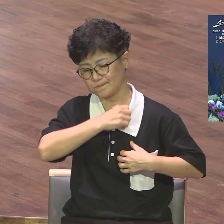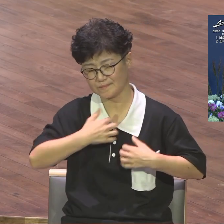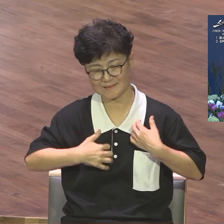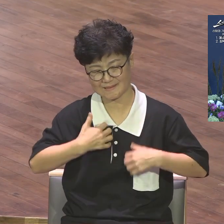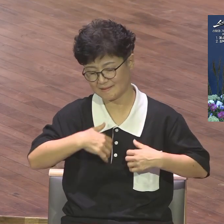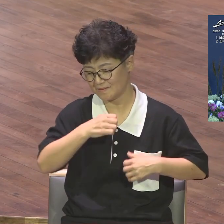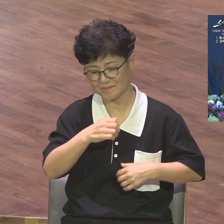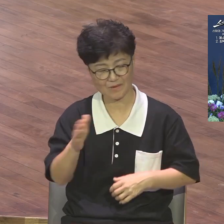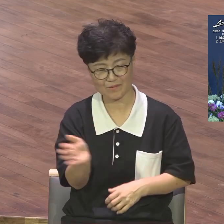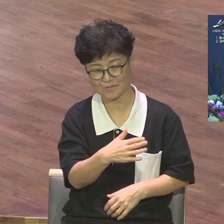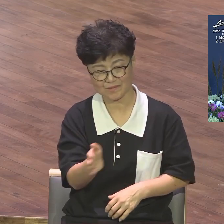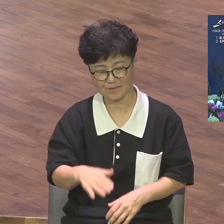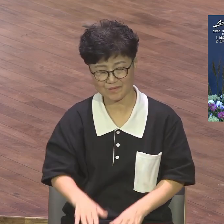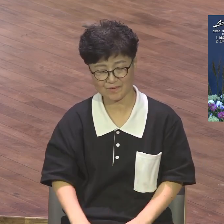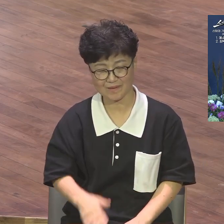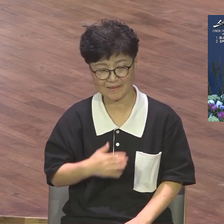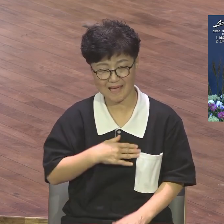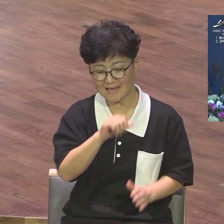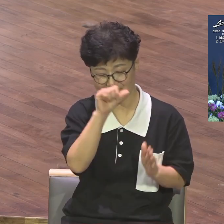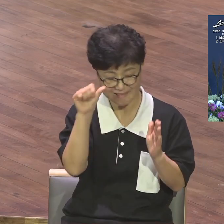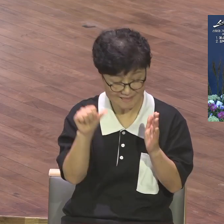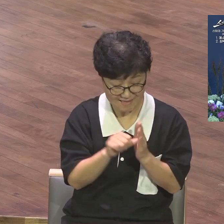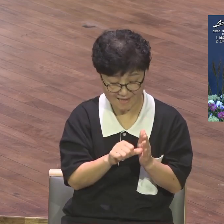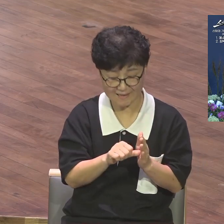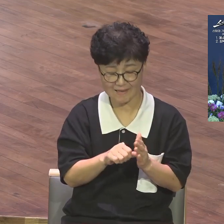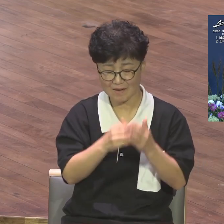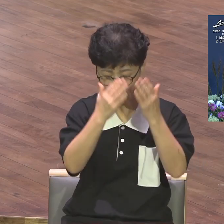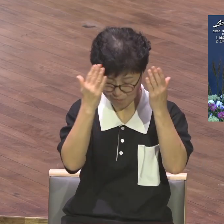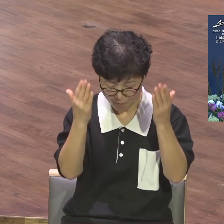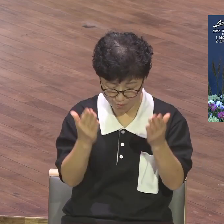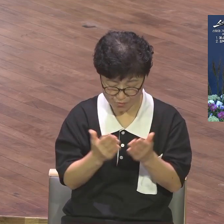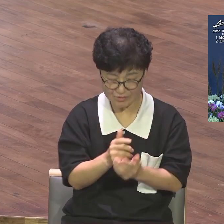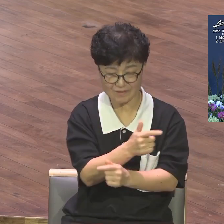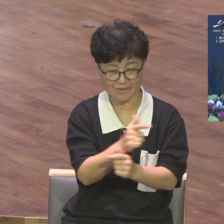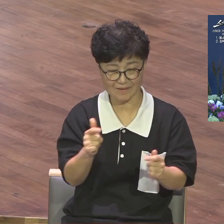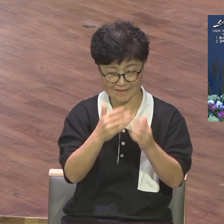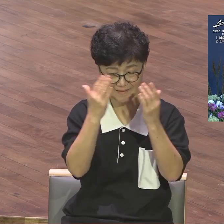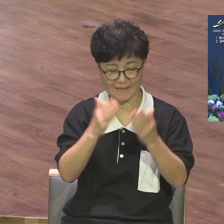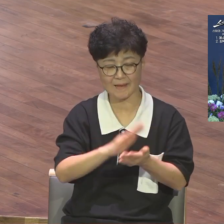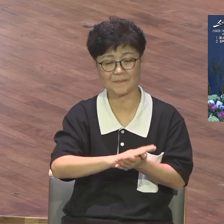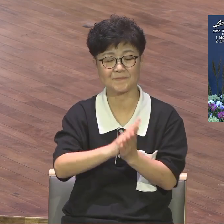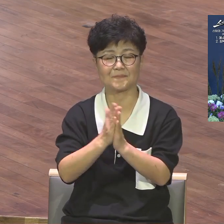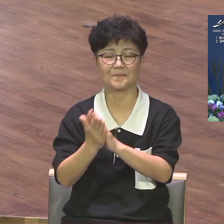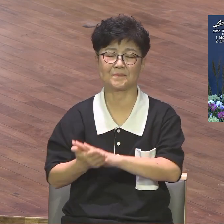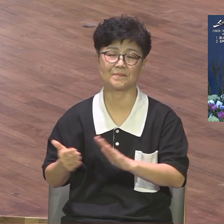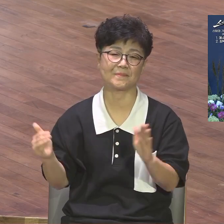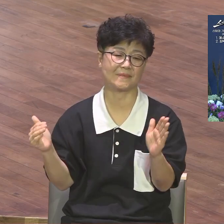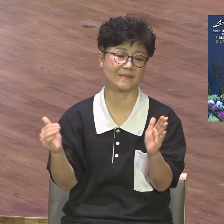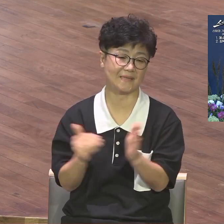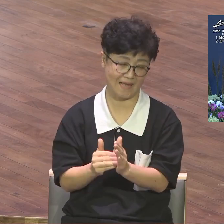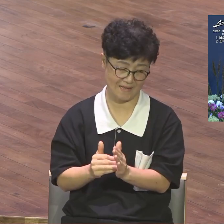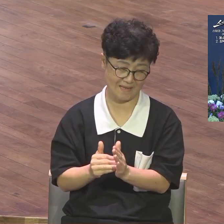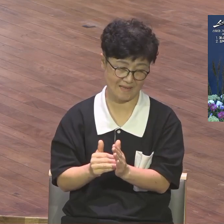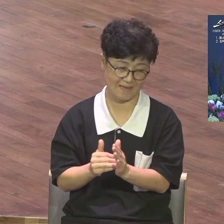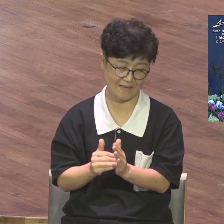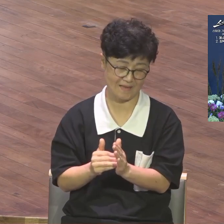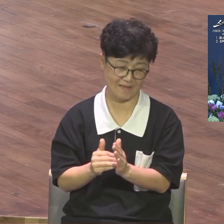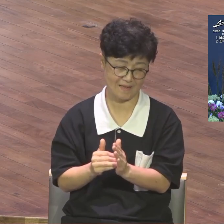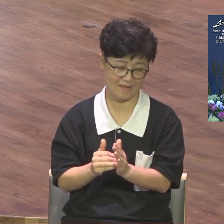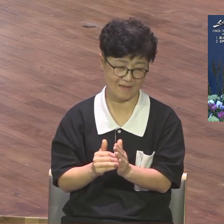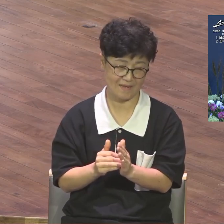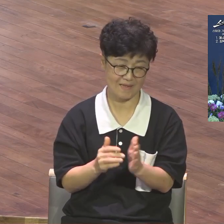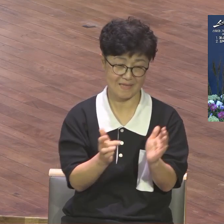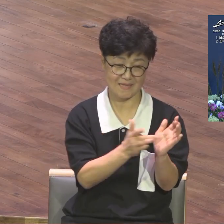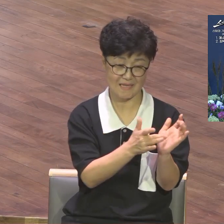중요해졌고 나의 인생관과 가치관이 달라지고 말았다. 저는 이 글에 굉장히 공감을 했습니다.